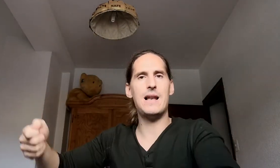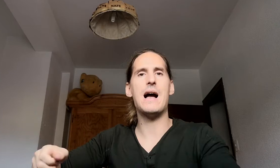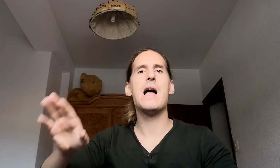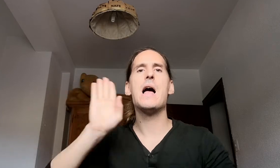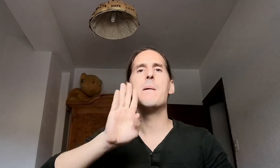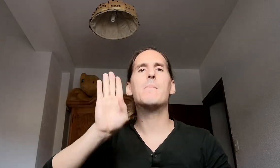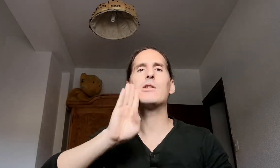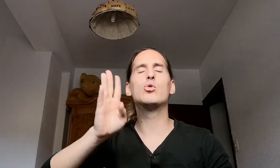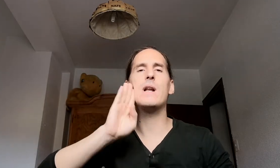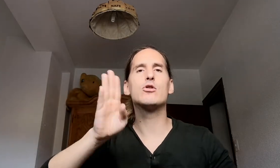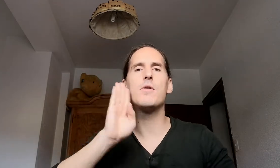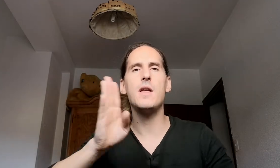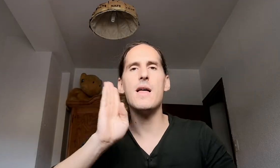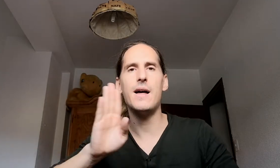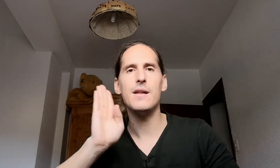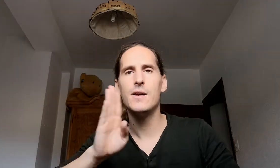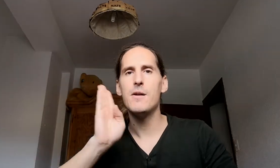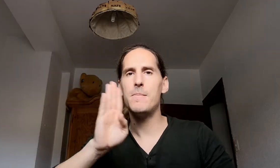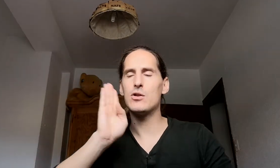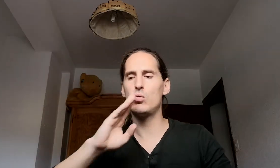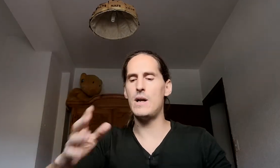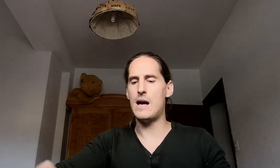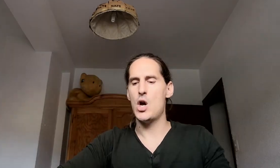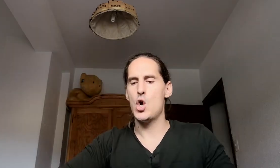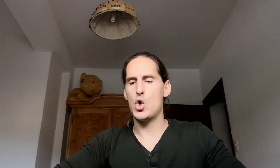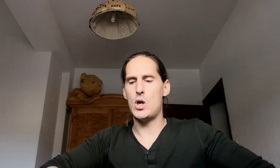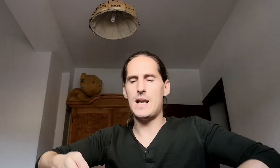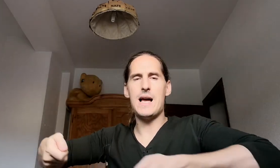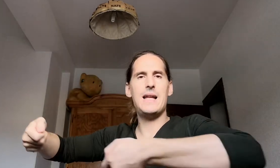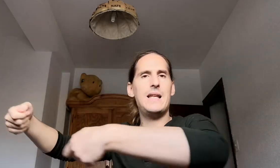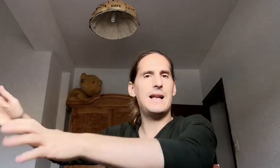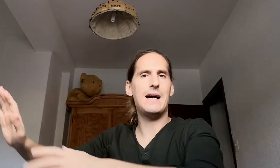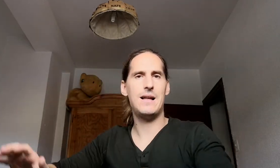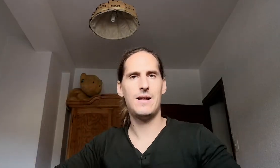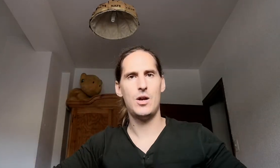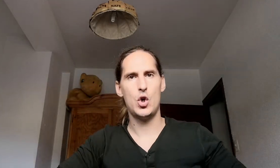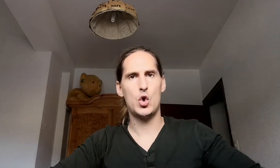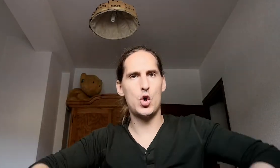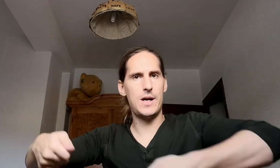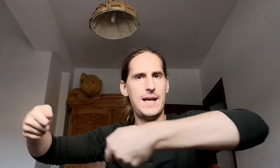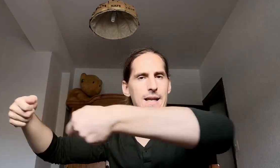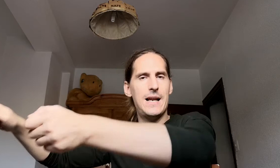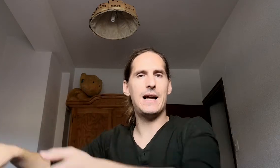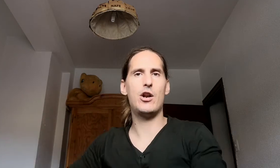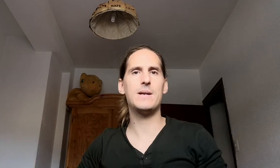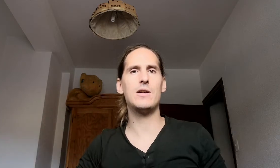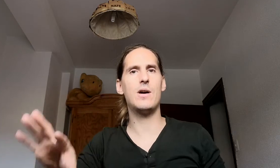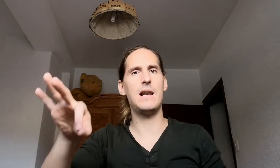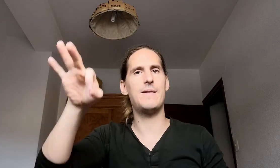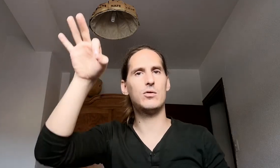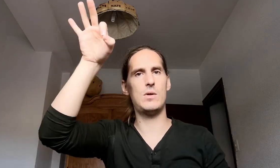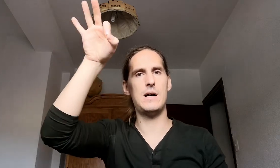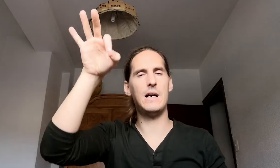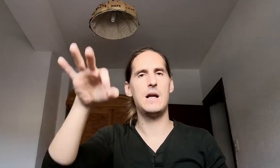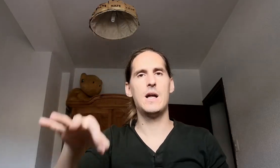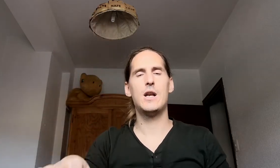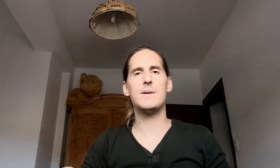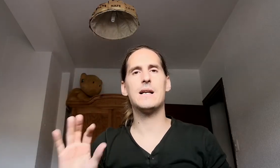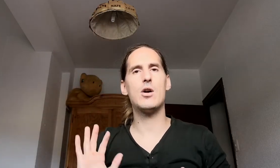llévatela. Basura, suciedad. Basura. Cógela y tírala. Cógela y tírala. No vas a coger la basura. No vas a coger